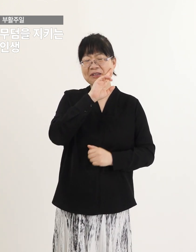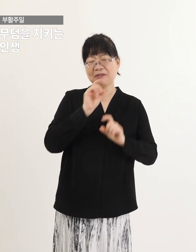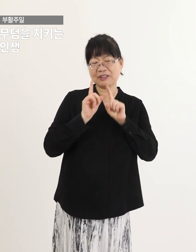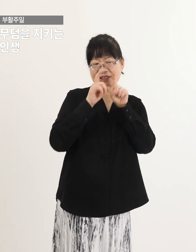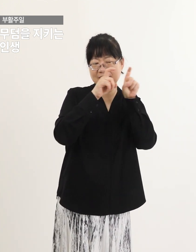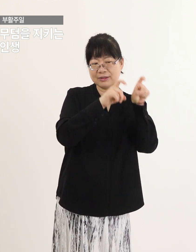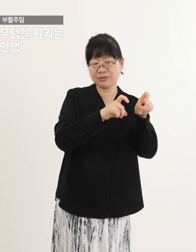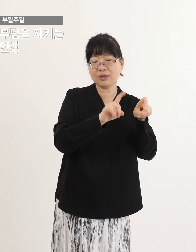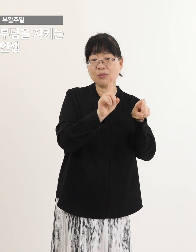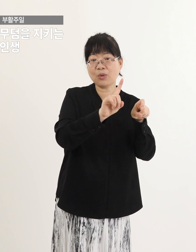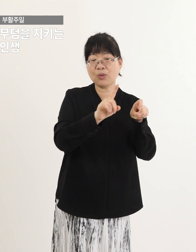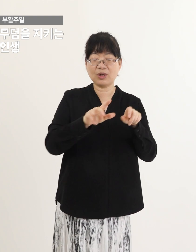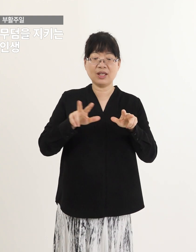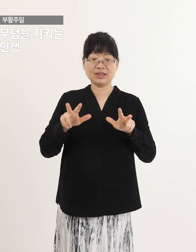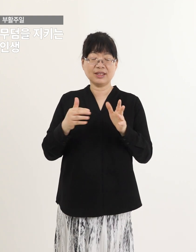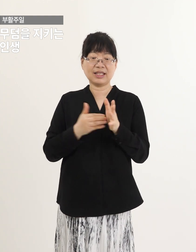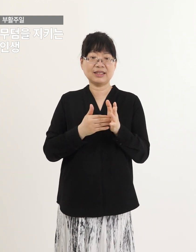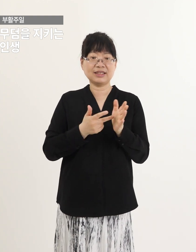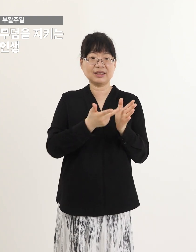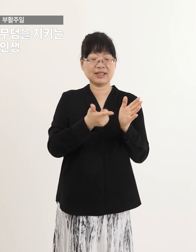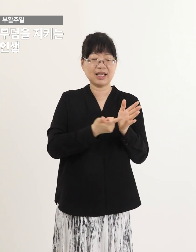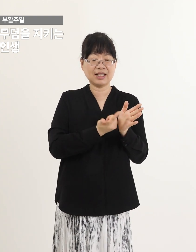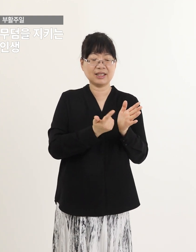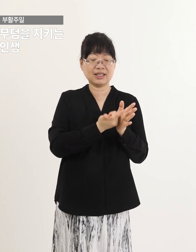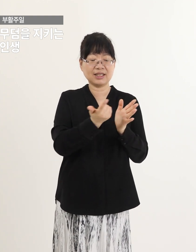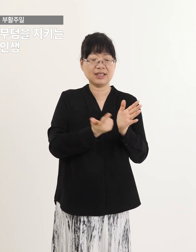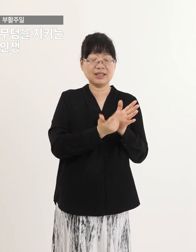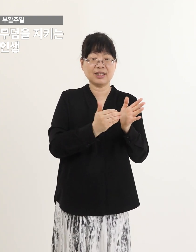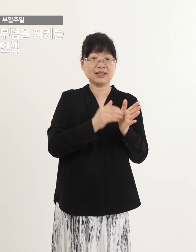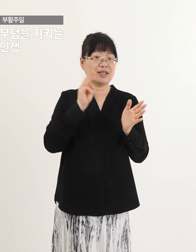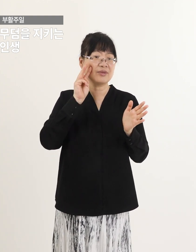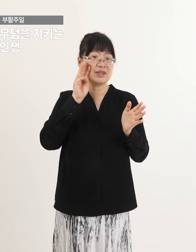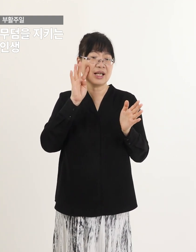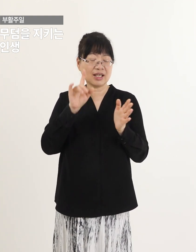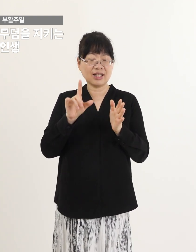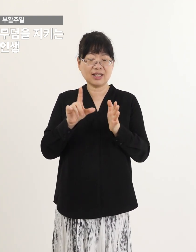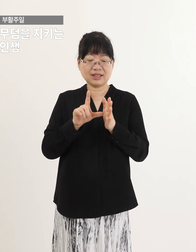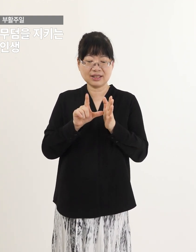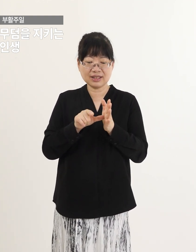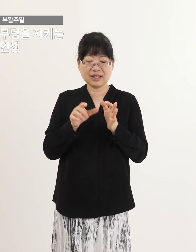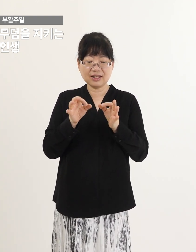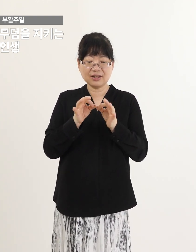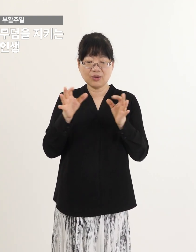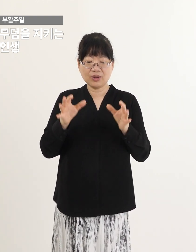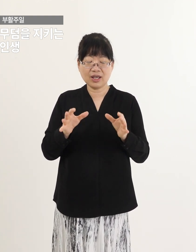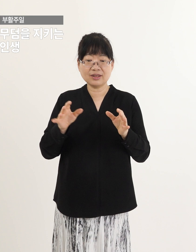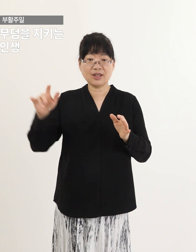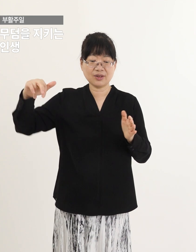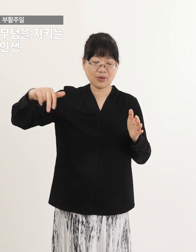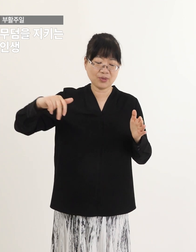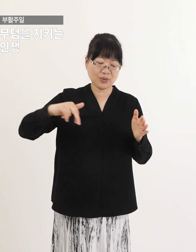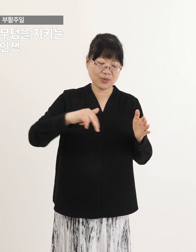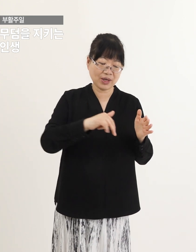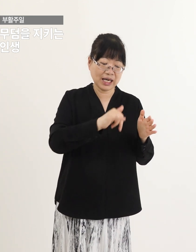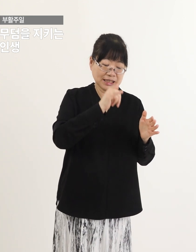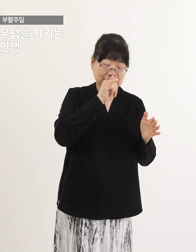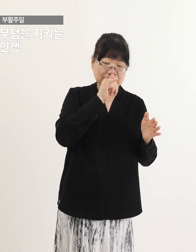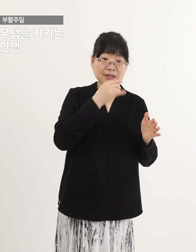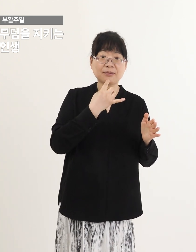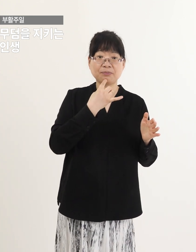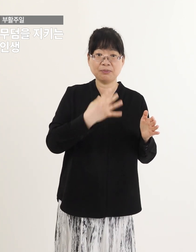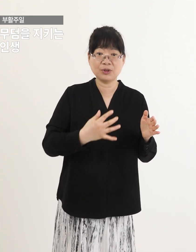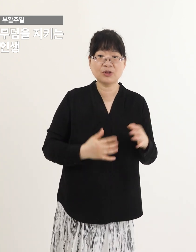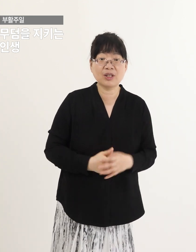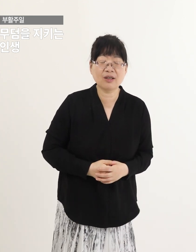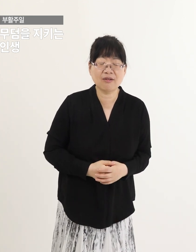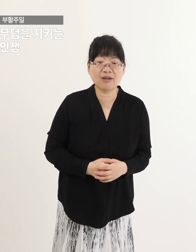불신앙은 아니에요. 어쨌든 여기까지 3, 4일을 걸려서 걸어왔더라도 그거는 아주 연약함에